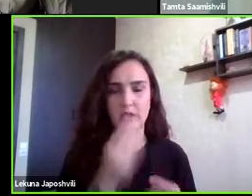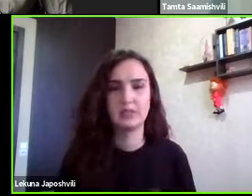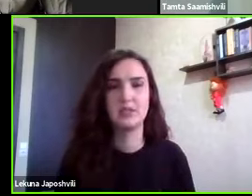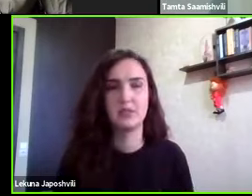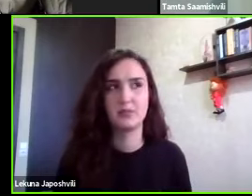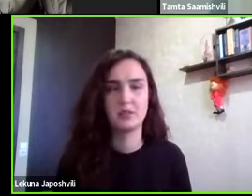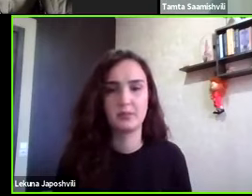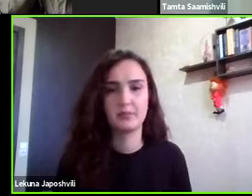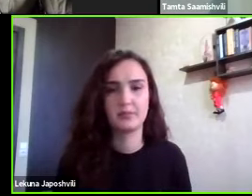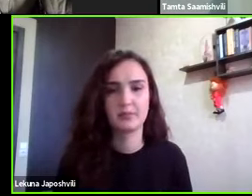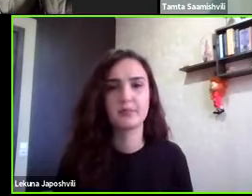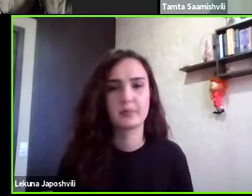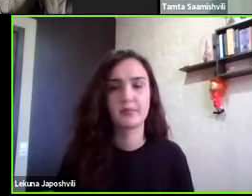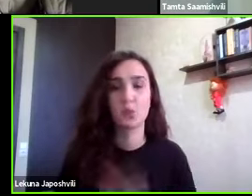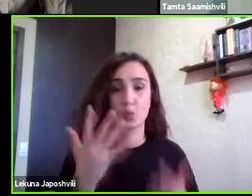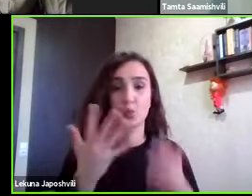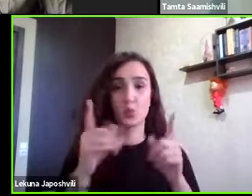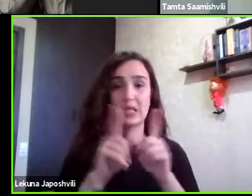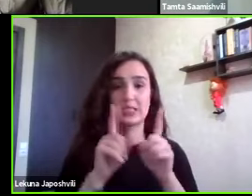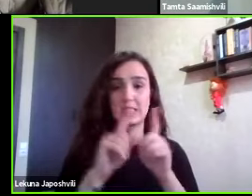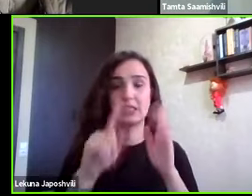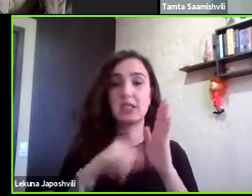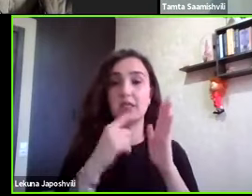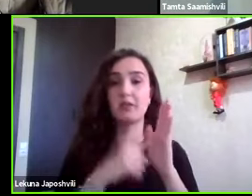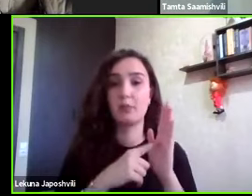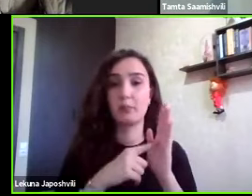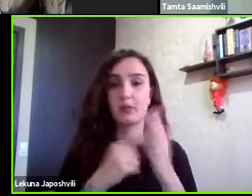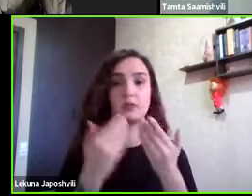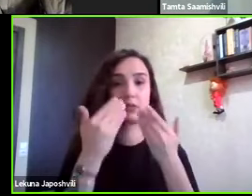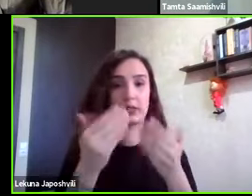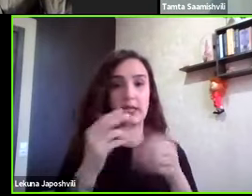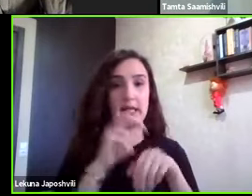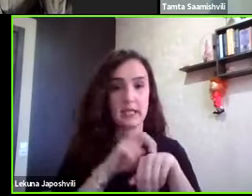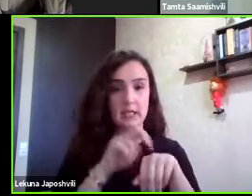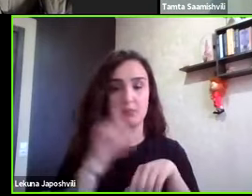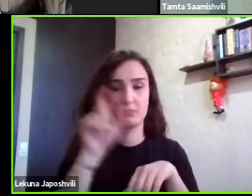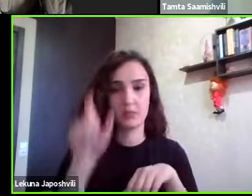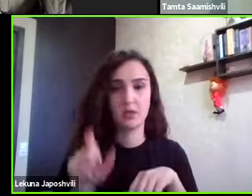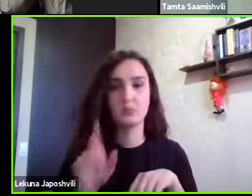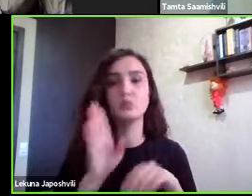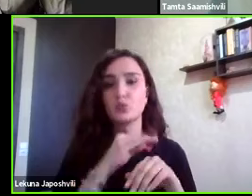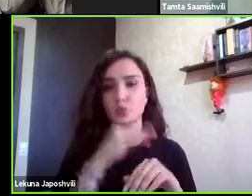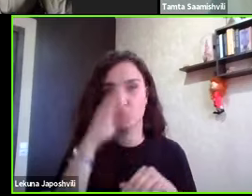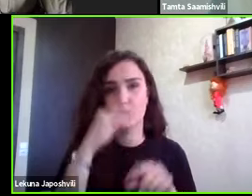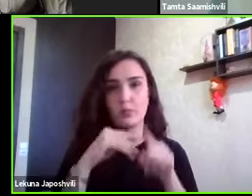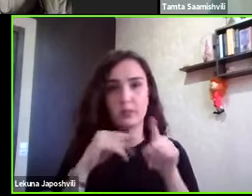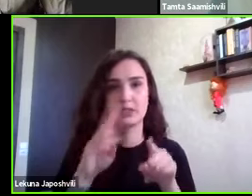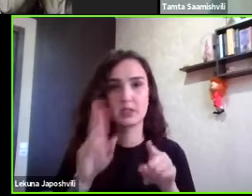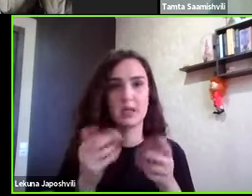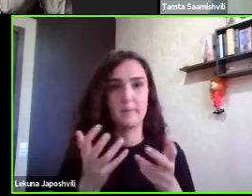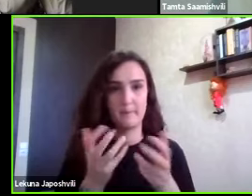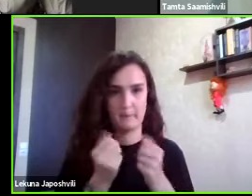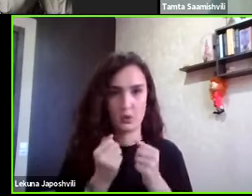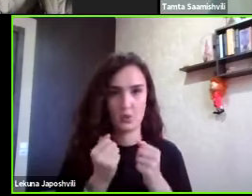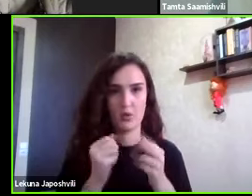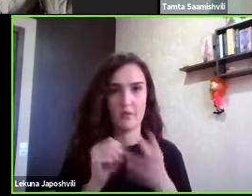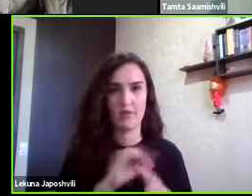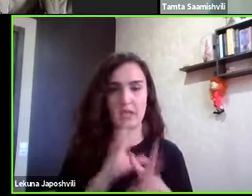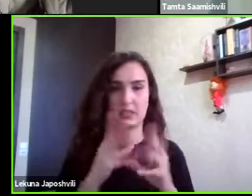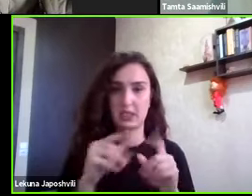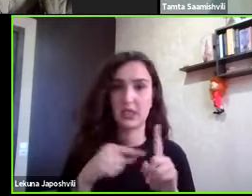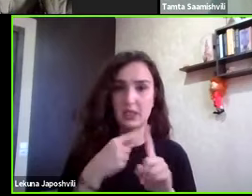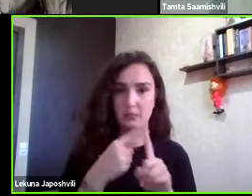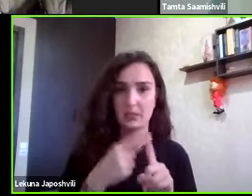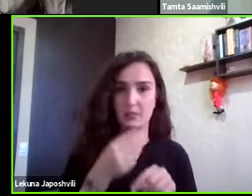თუ ესეთი კითხვები დაუსვა ექიმმა, მშობელს და მიიღო თქვა ყველაზე